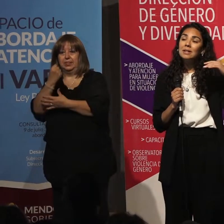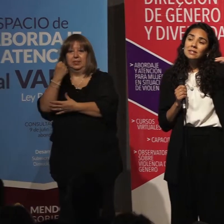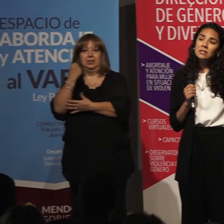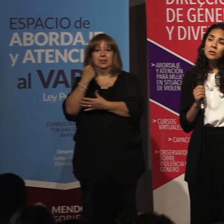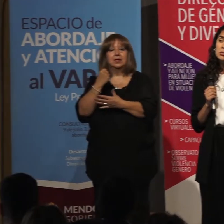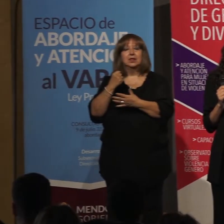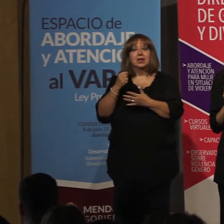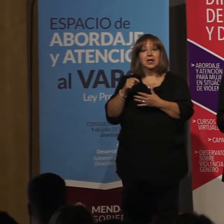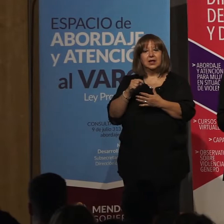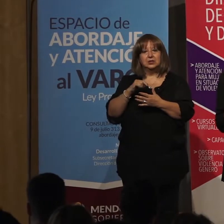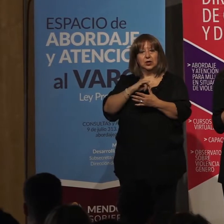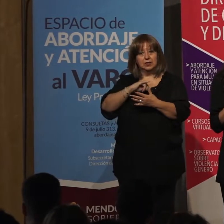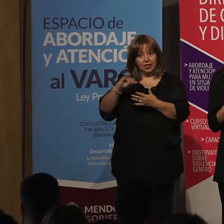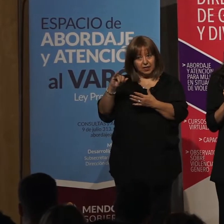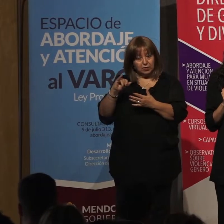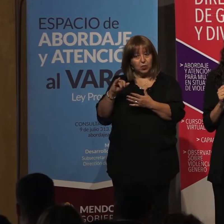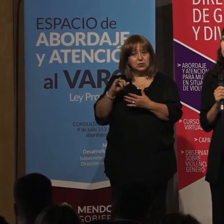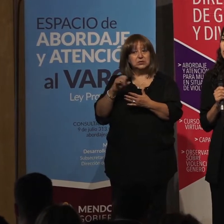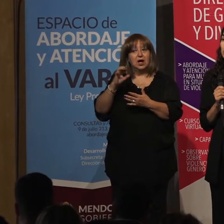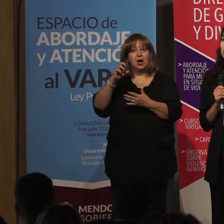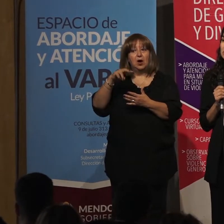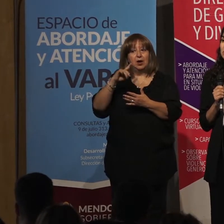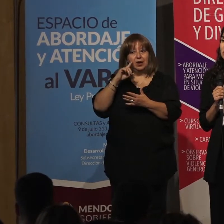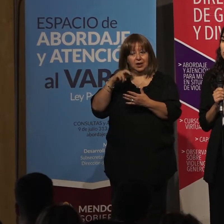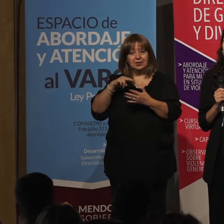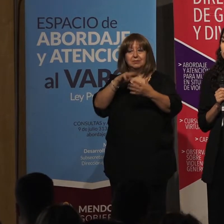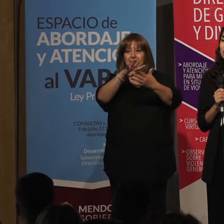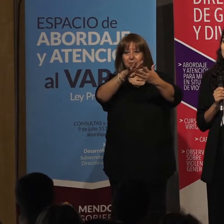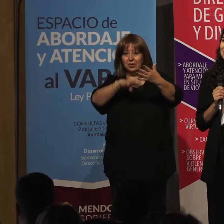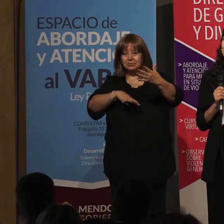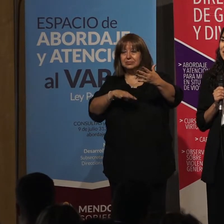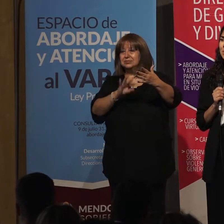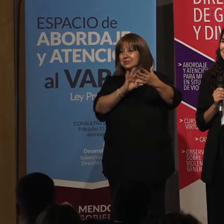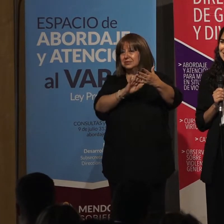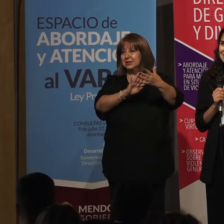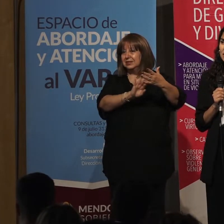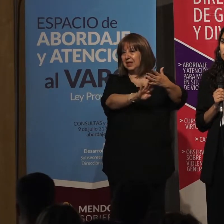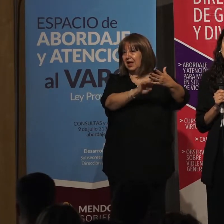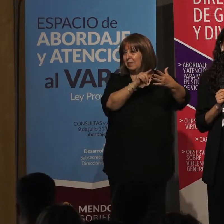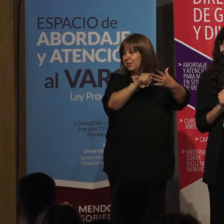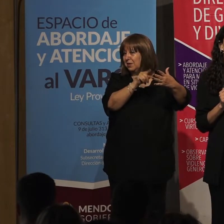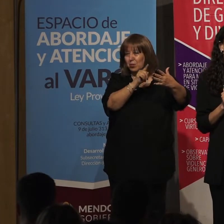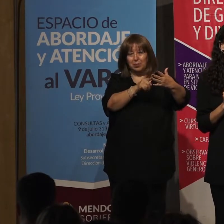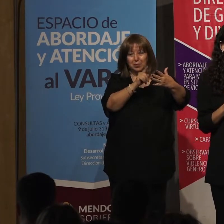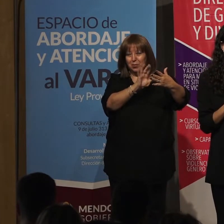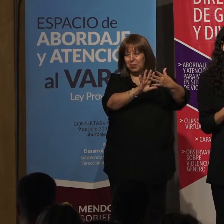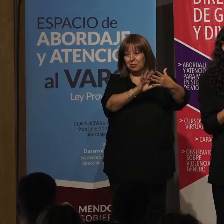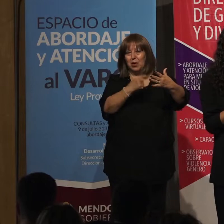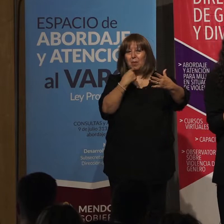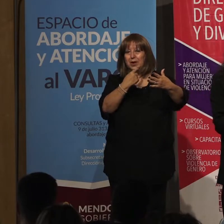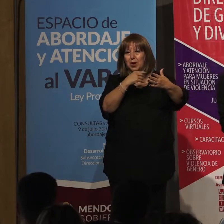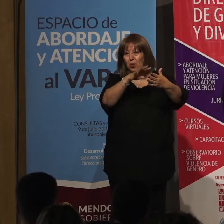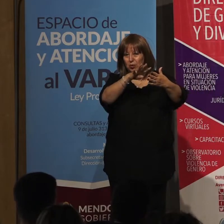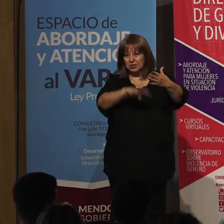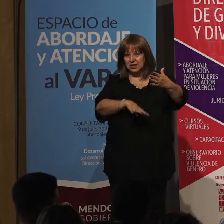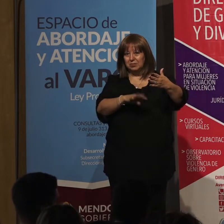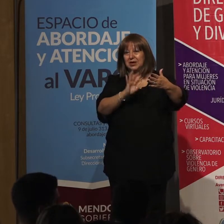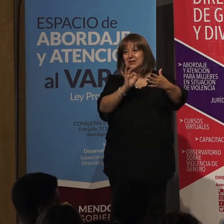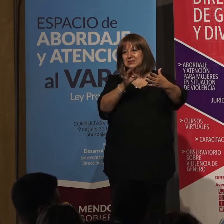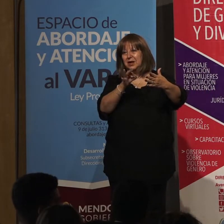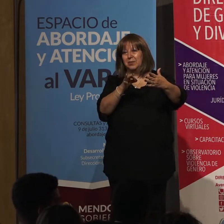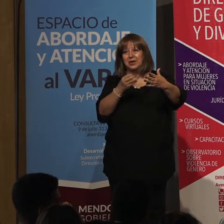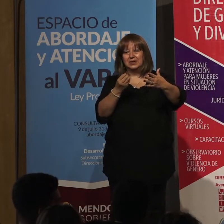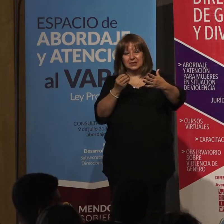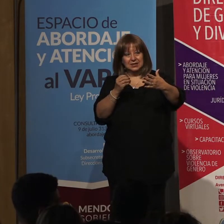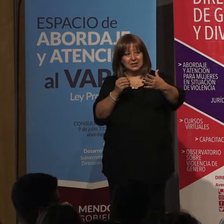online. Y esa denuncia online, al tener un formulario específico, está totalmente parametrizado y están todas las preguntas que necesitamos para poder